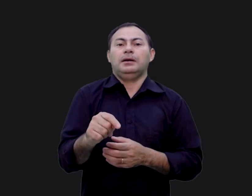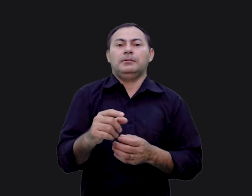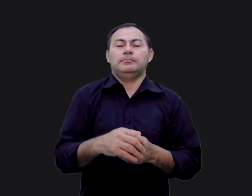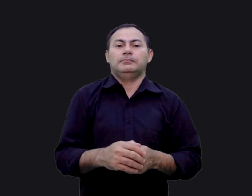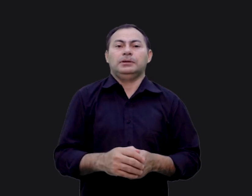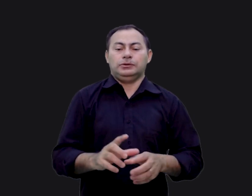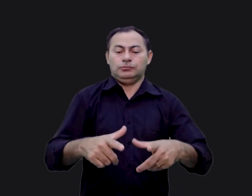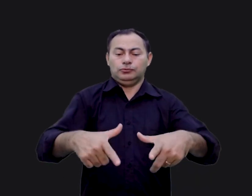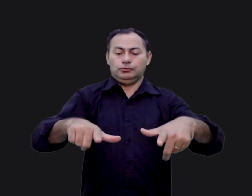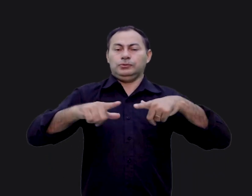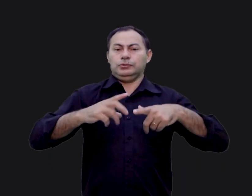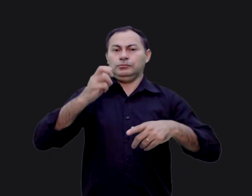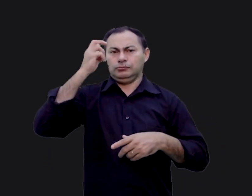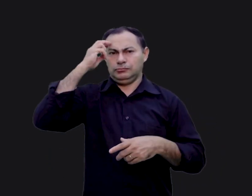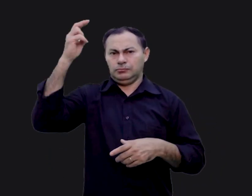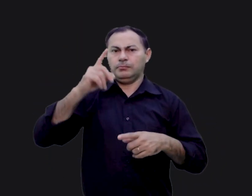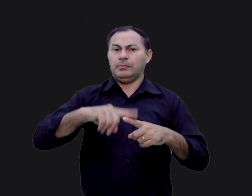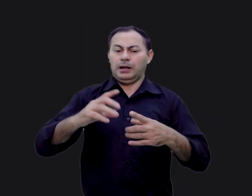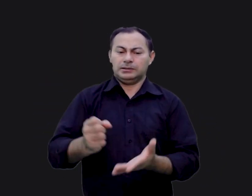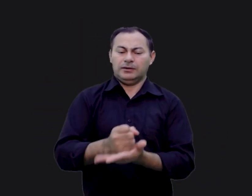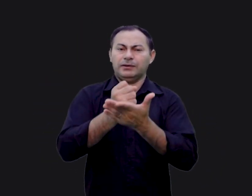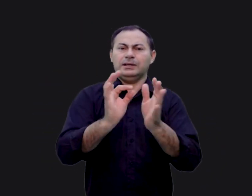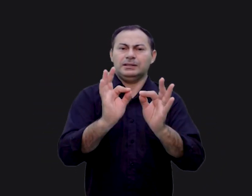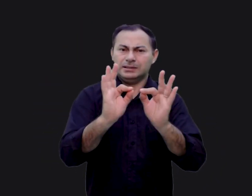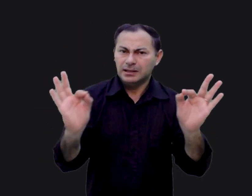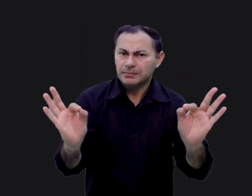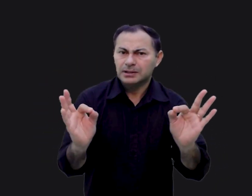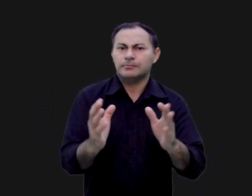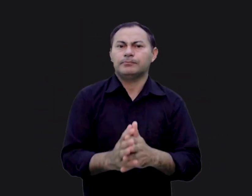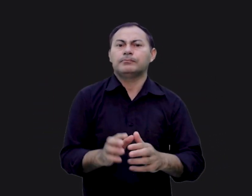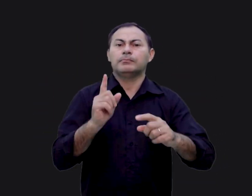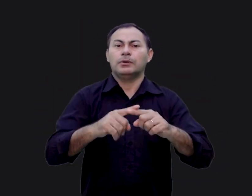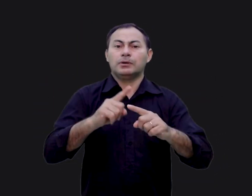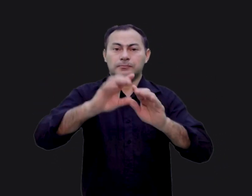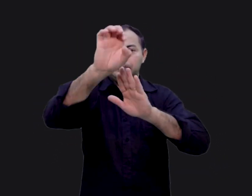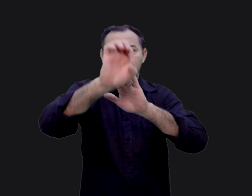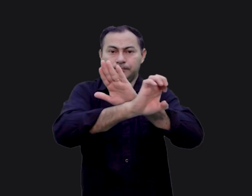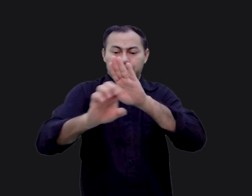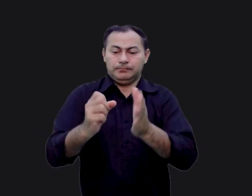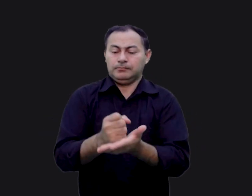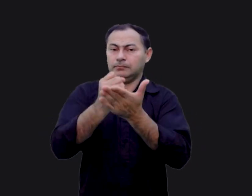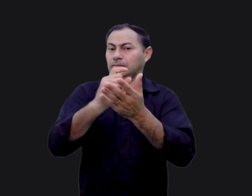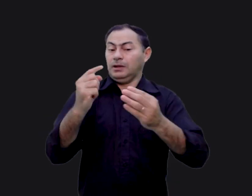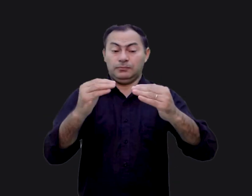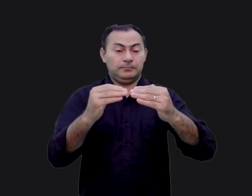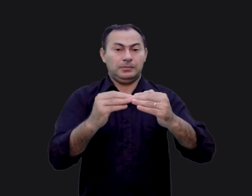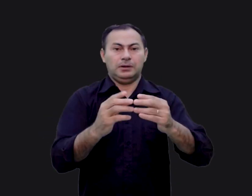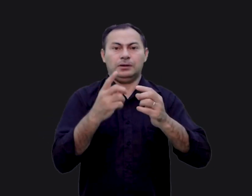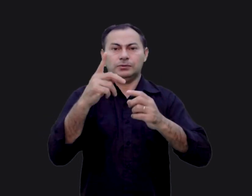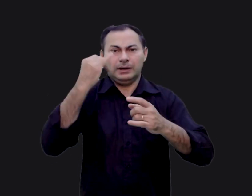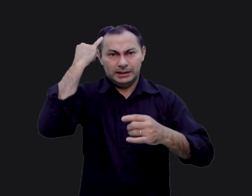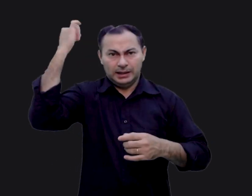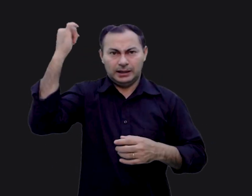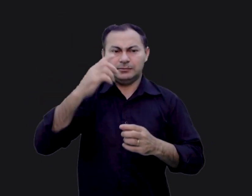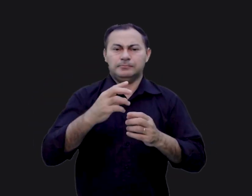são diplomados. Mas a salvação é simples. É porque o Evangelho da salvação não se encaixa com suas